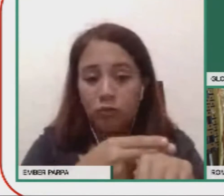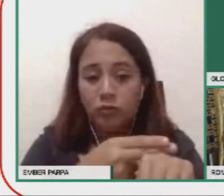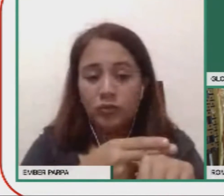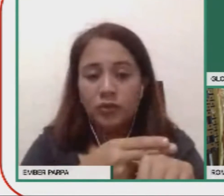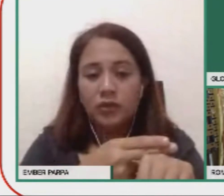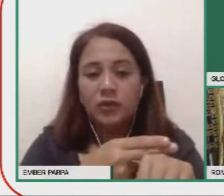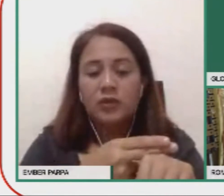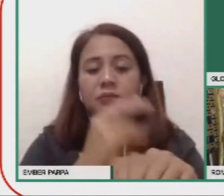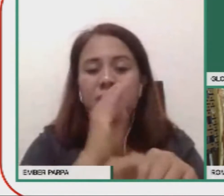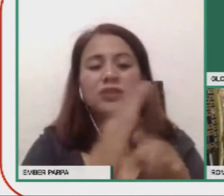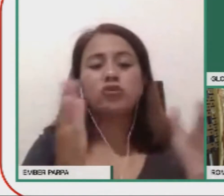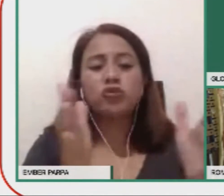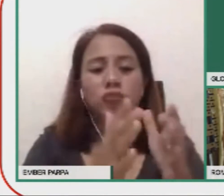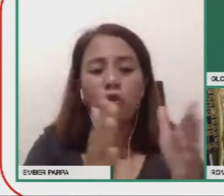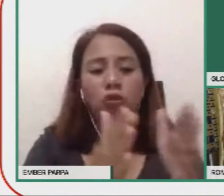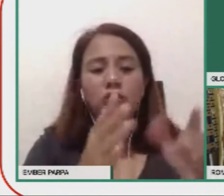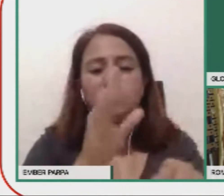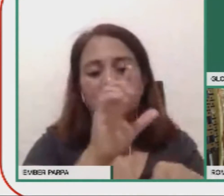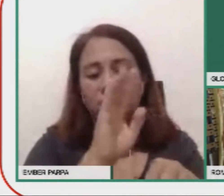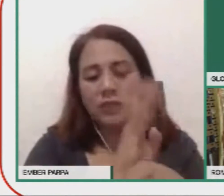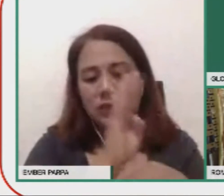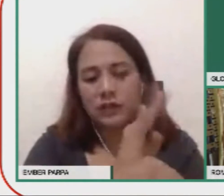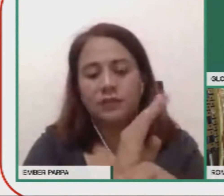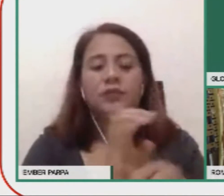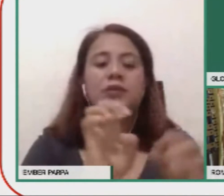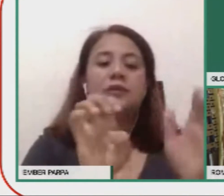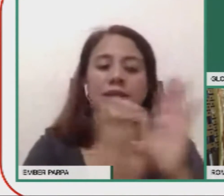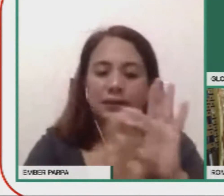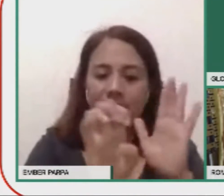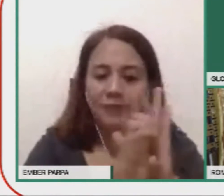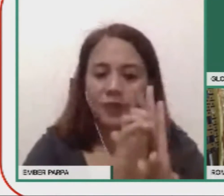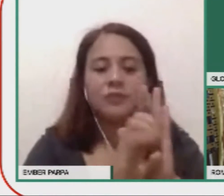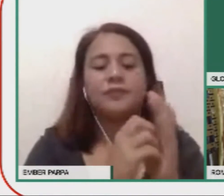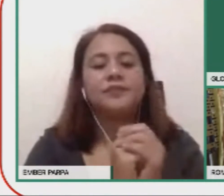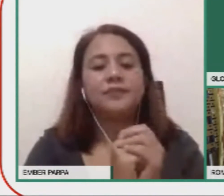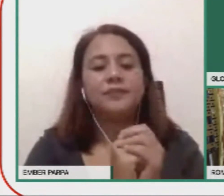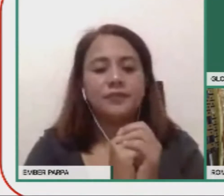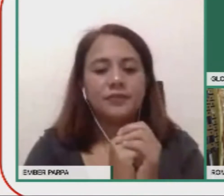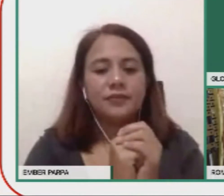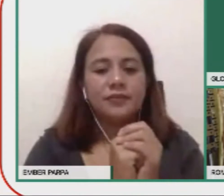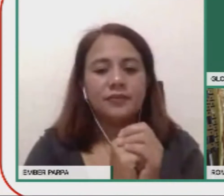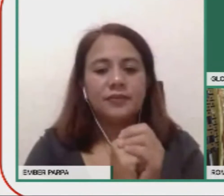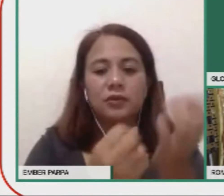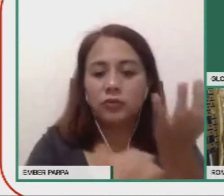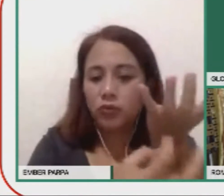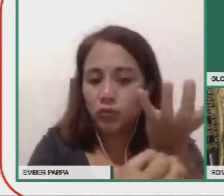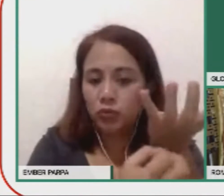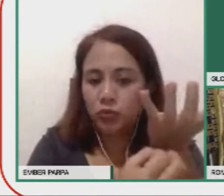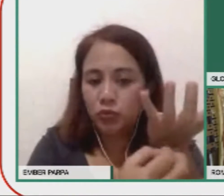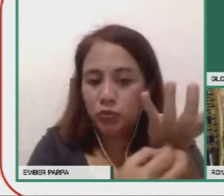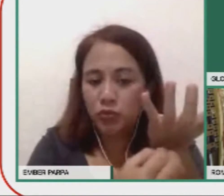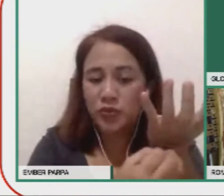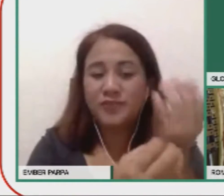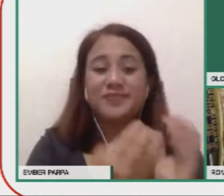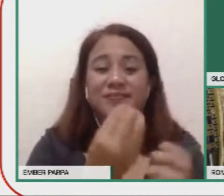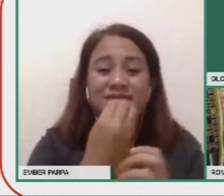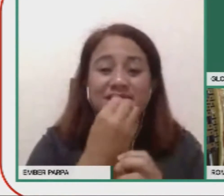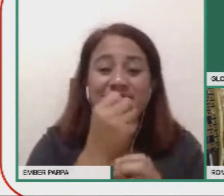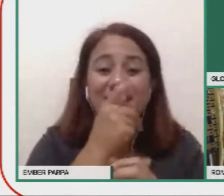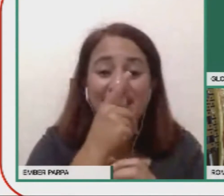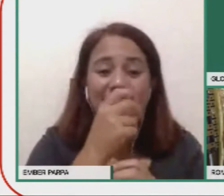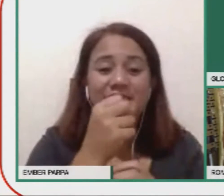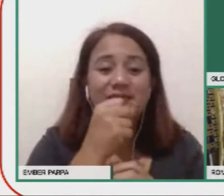small business. For example, yung magluluto ng kakanin, marunong magluto ng kakanin, o